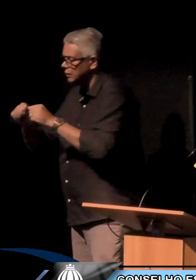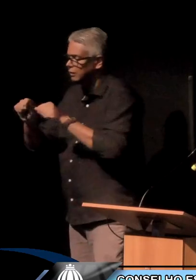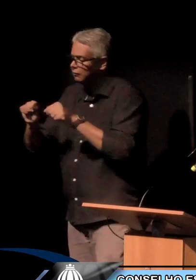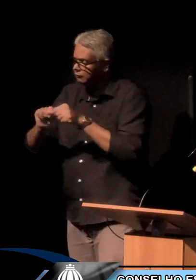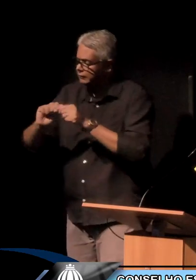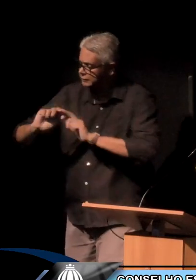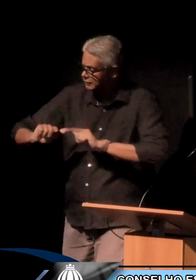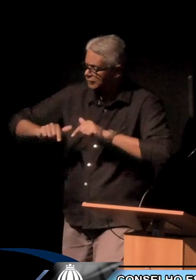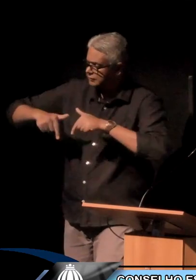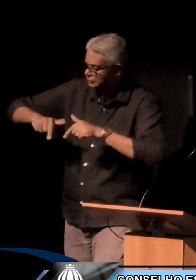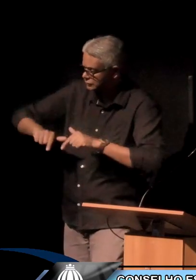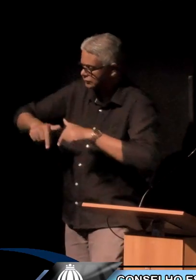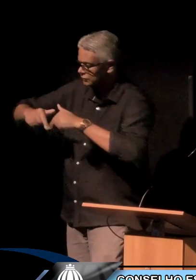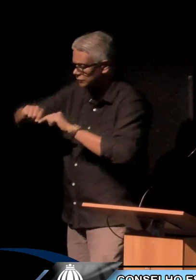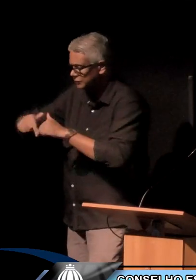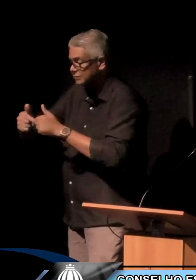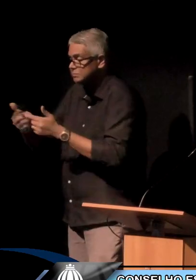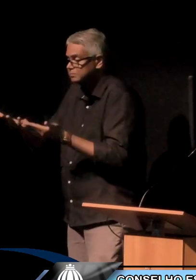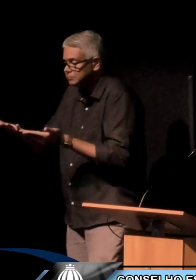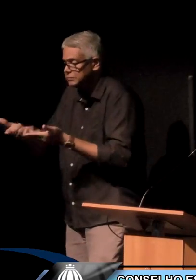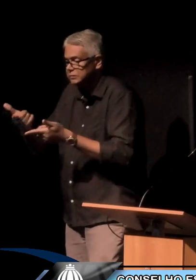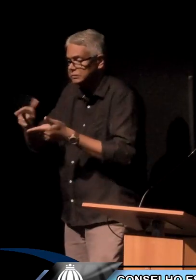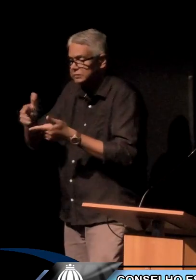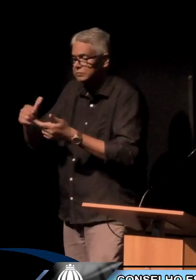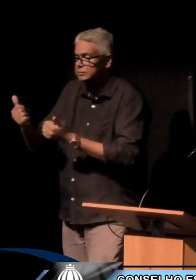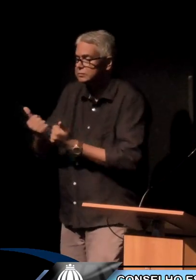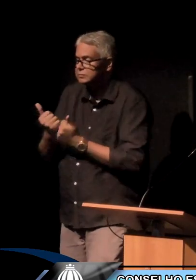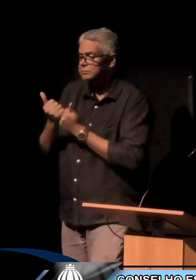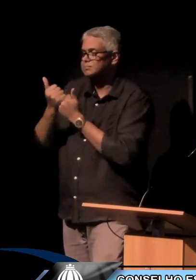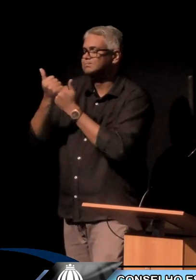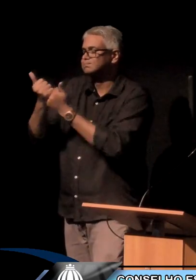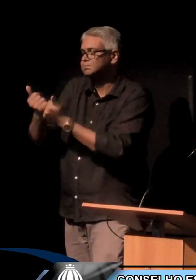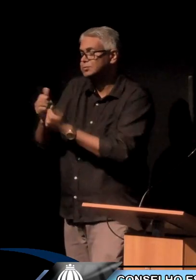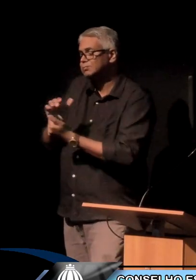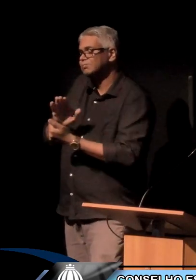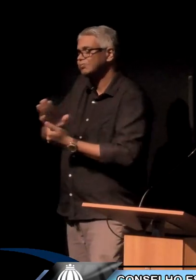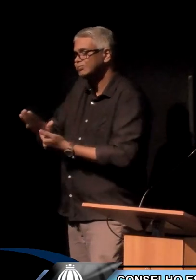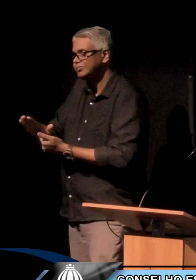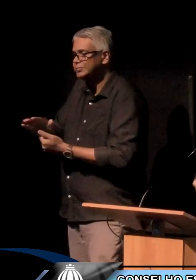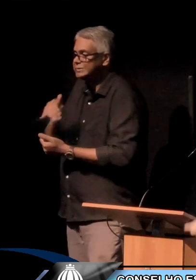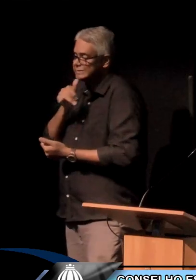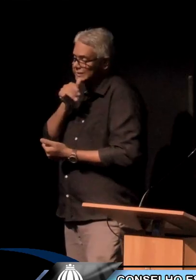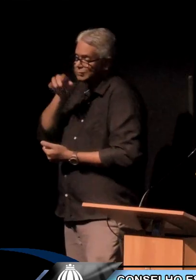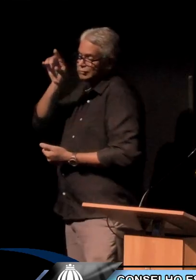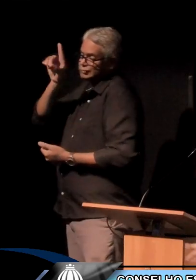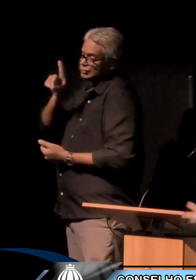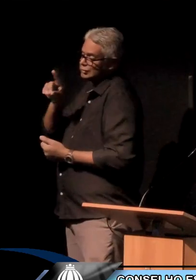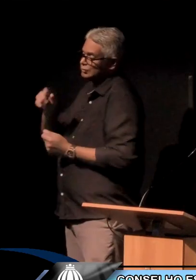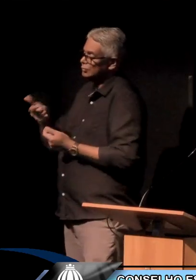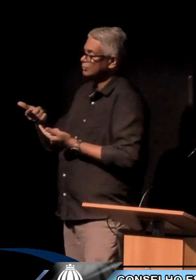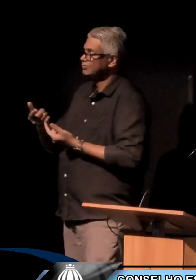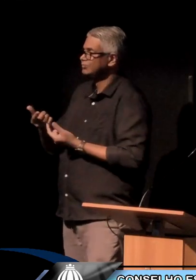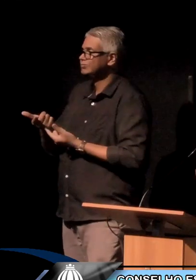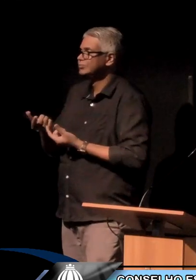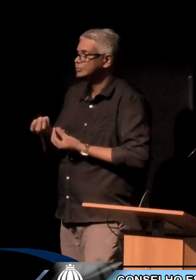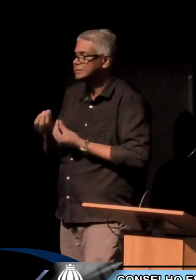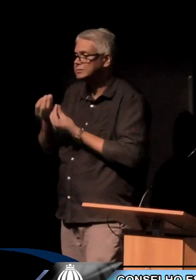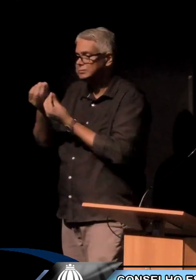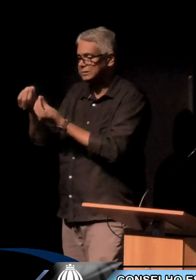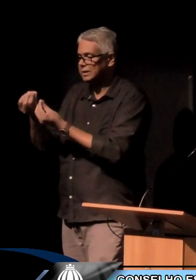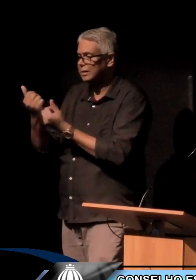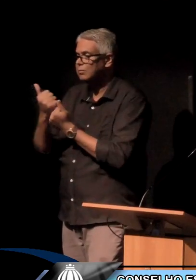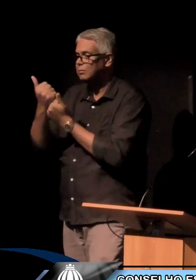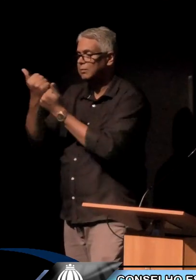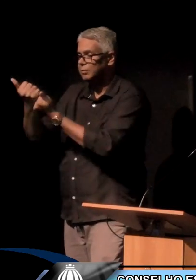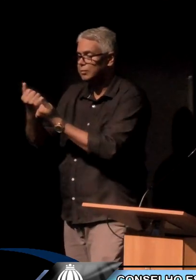né quase nas unidades mas a direção não apoia mas o cai não apoia então a gente